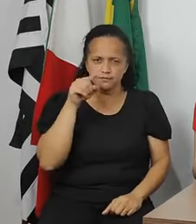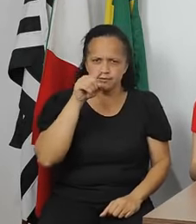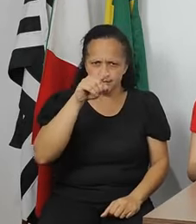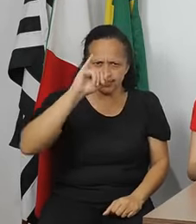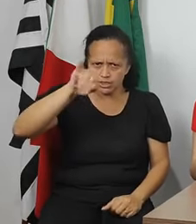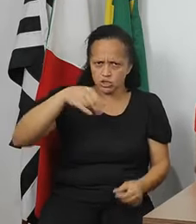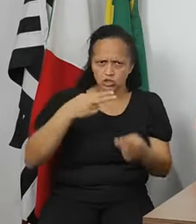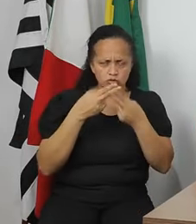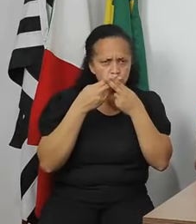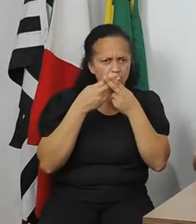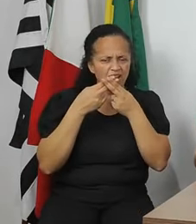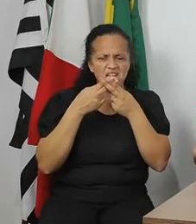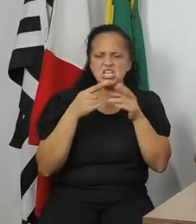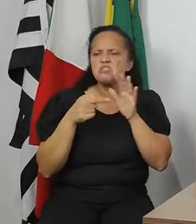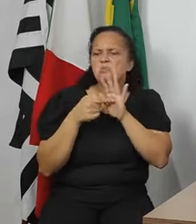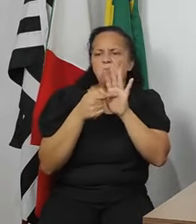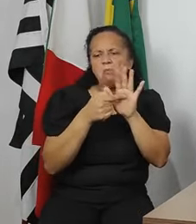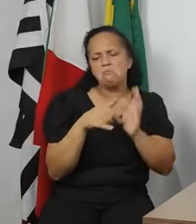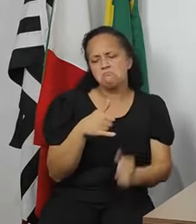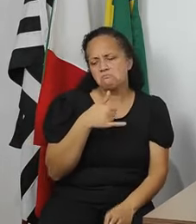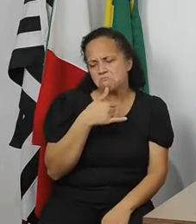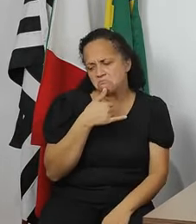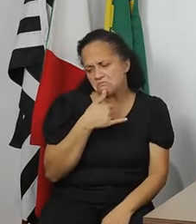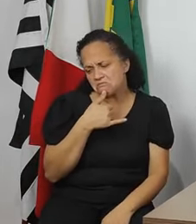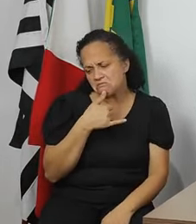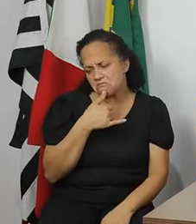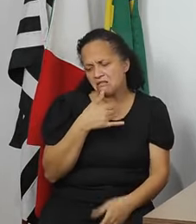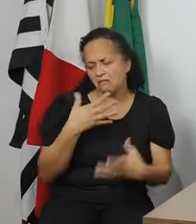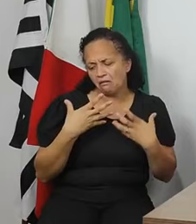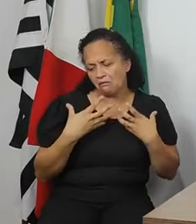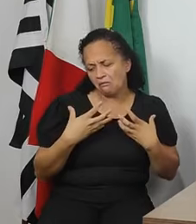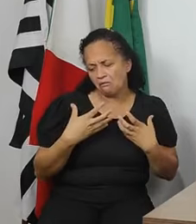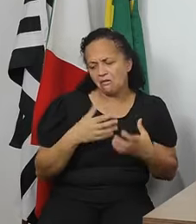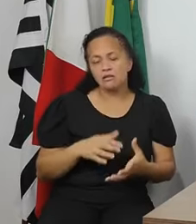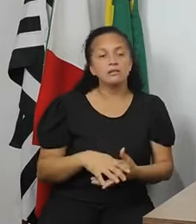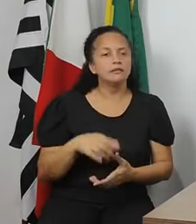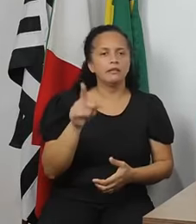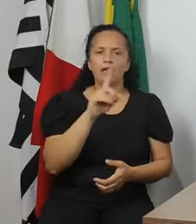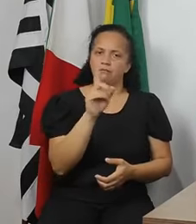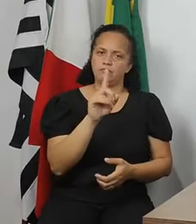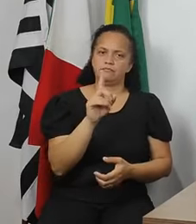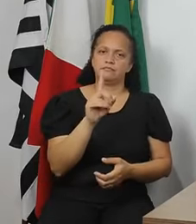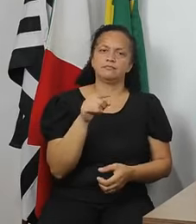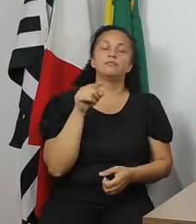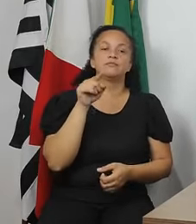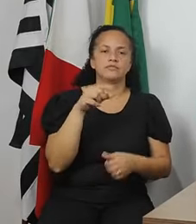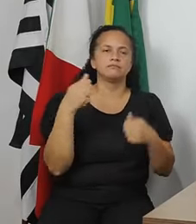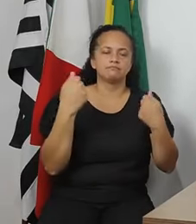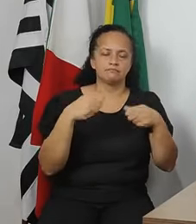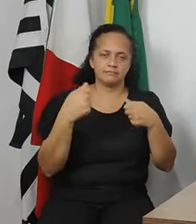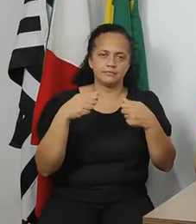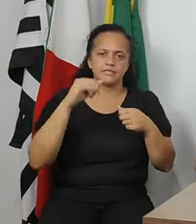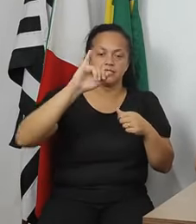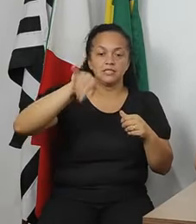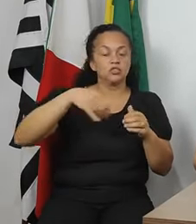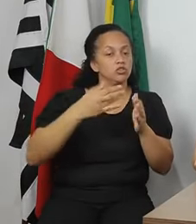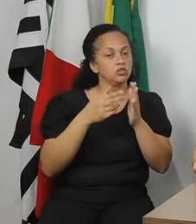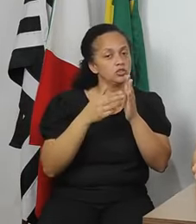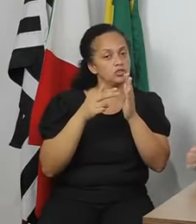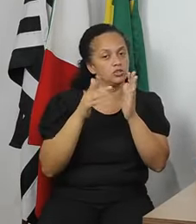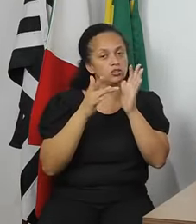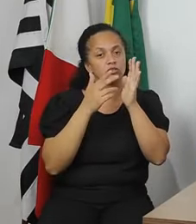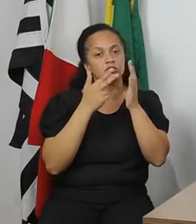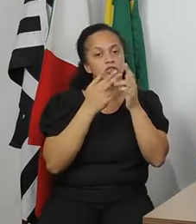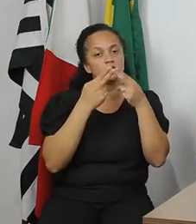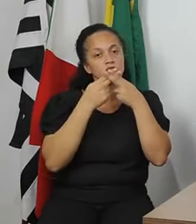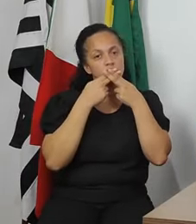né? Para demonstrar que você tá jejuando. E muitas vezes essa questão do jejum gera até controvérsias, né? Alguém